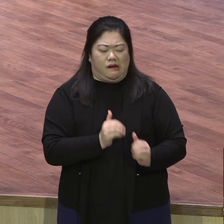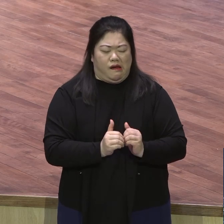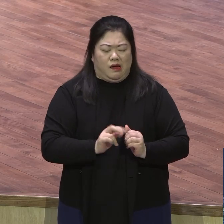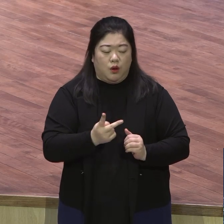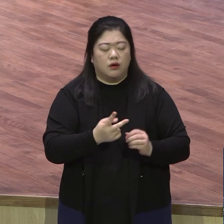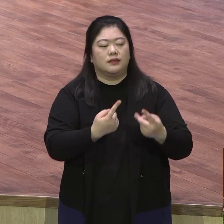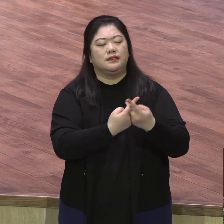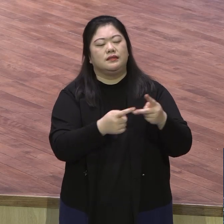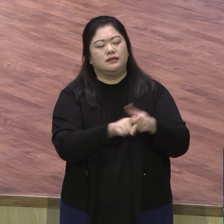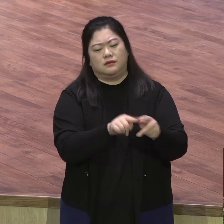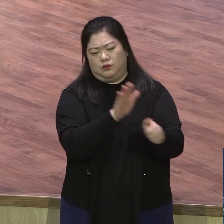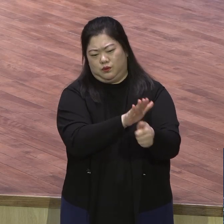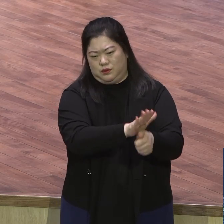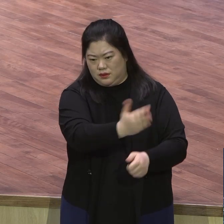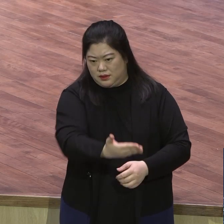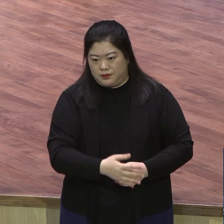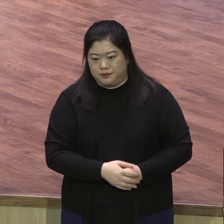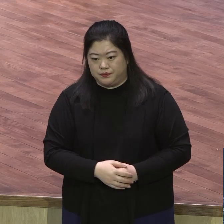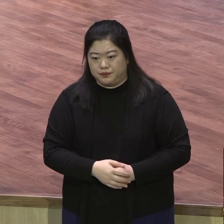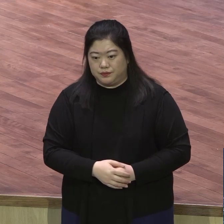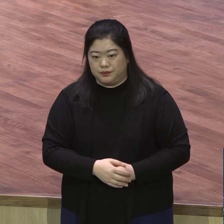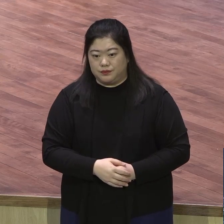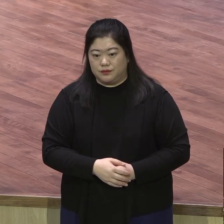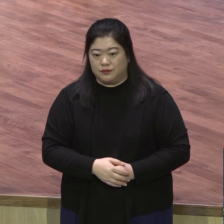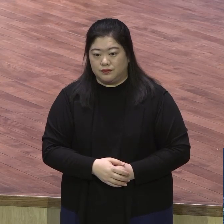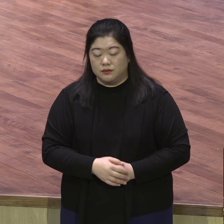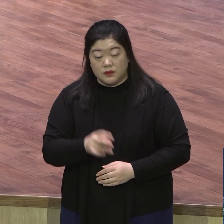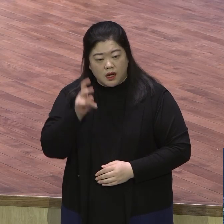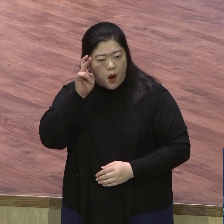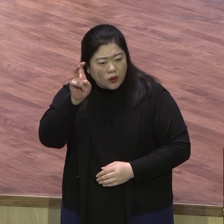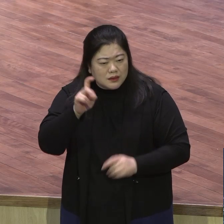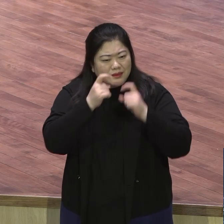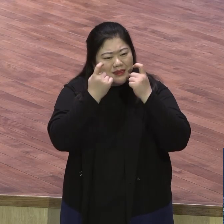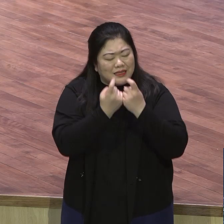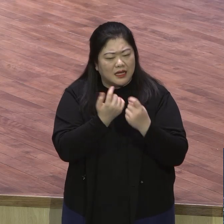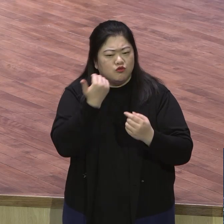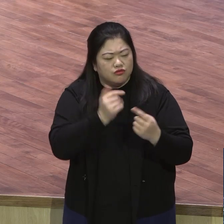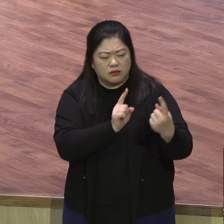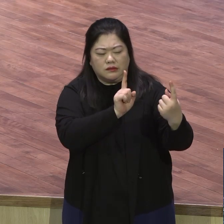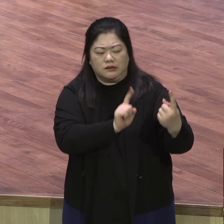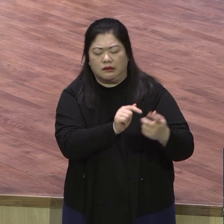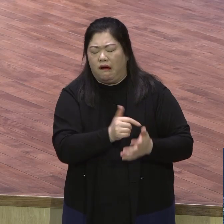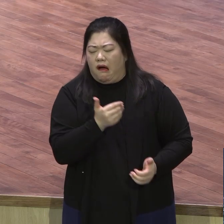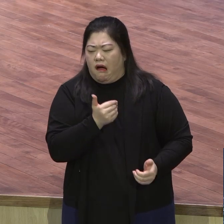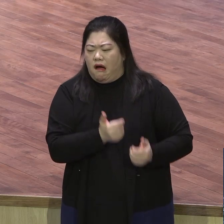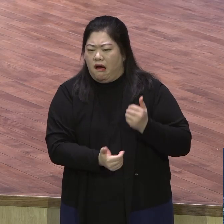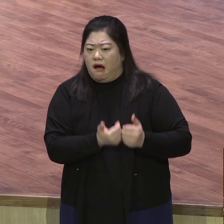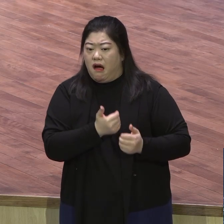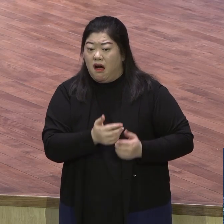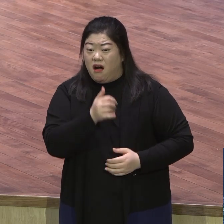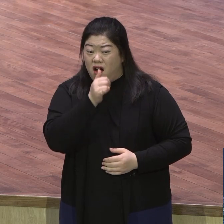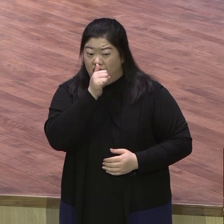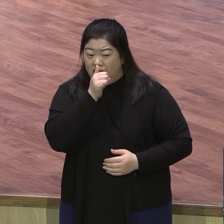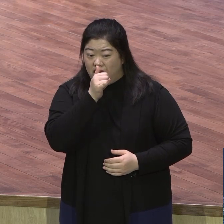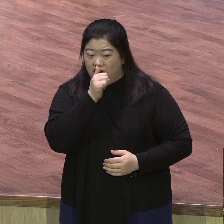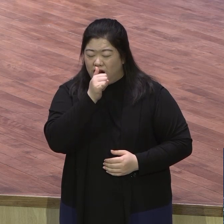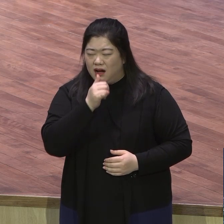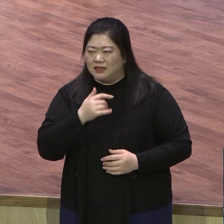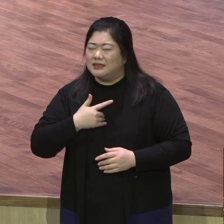지금 예배들임에서 관계 회복의 걸림돌이 되는 것들이 생각나거든 예배들임에서